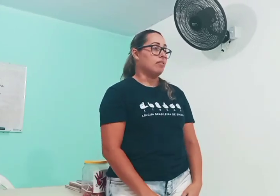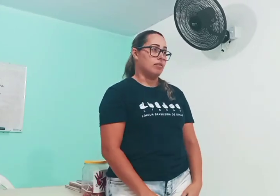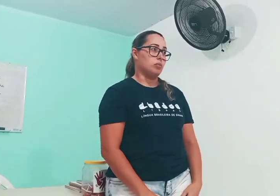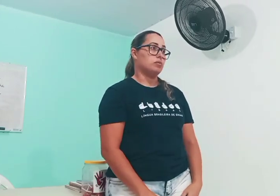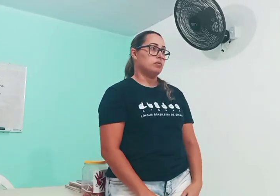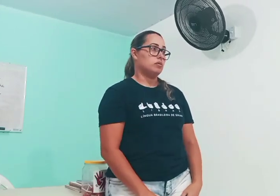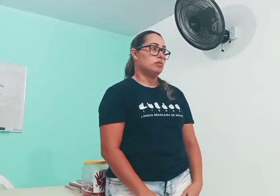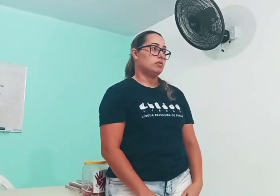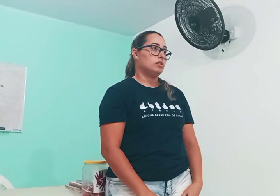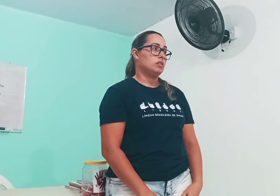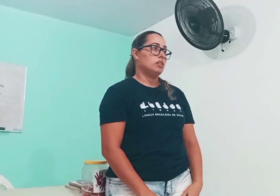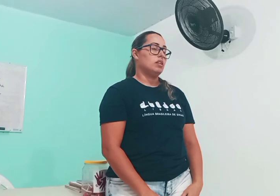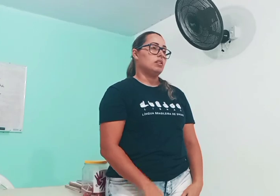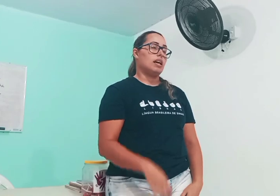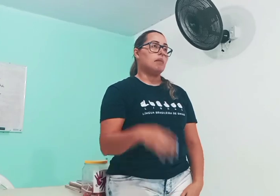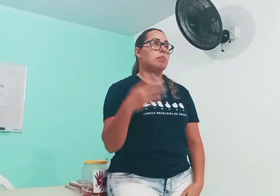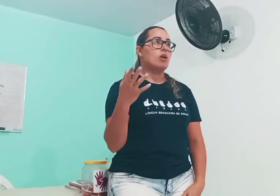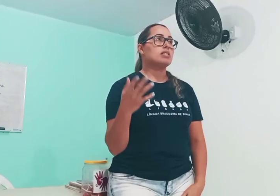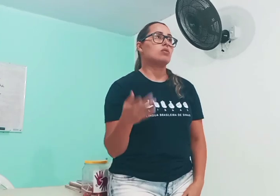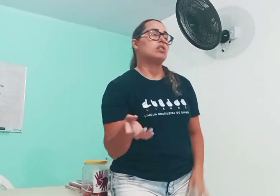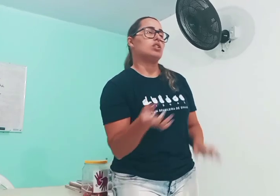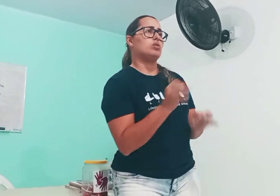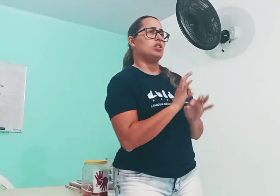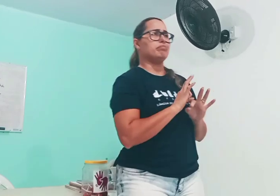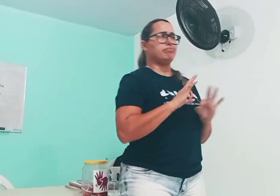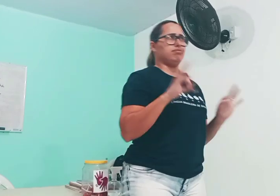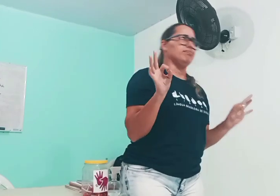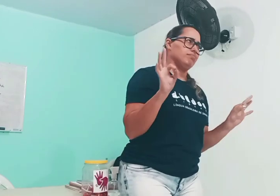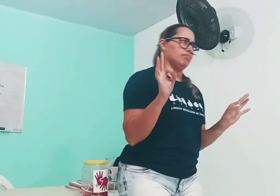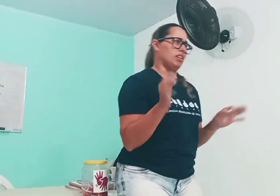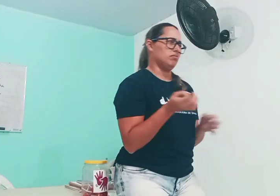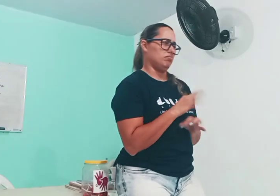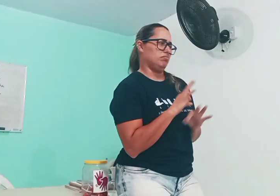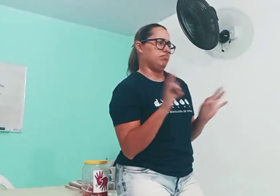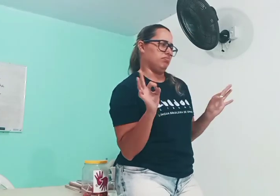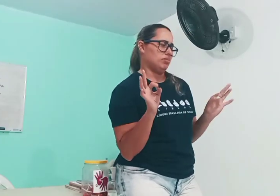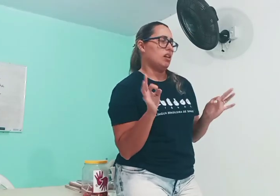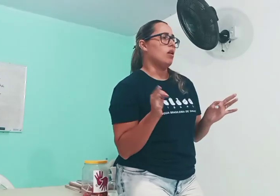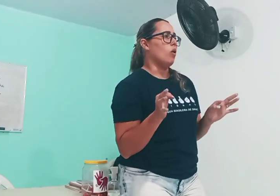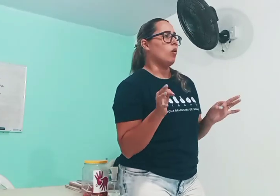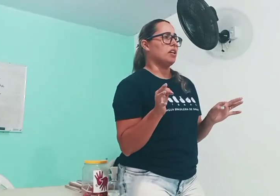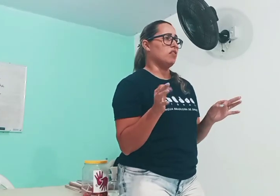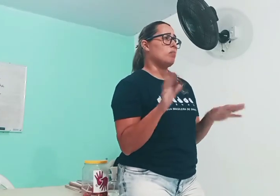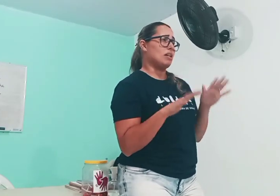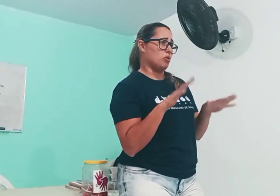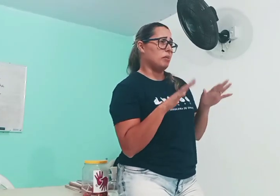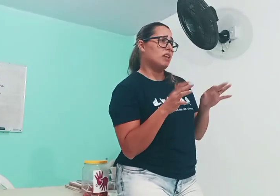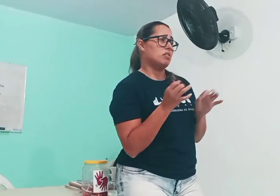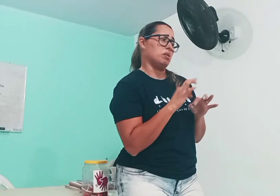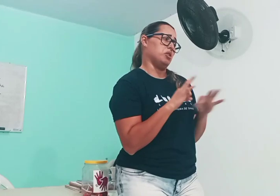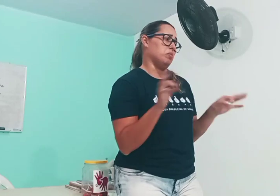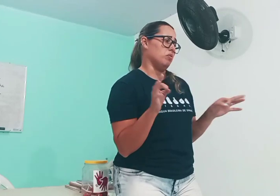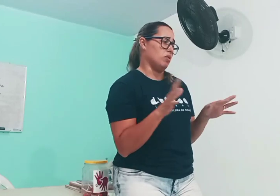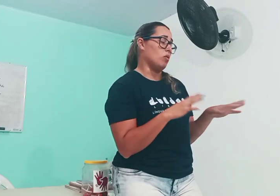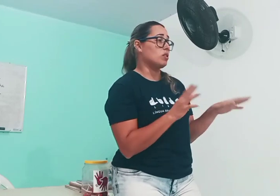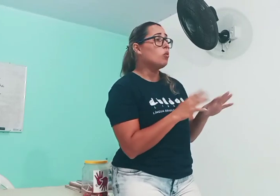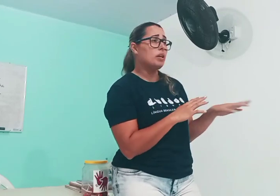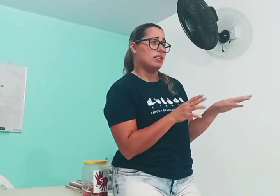Horrível. Né? Pode ser no sentido de, né, horrível, mais ou menos, né? Tipo, tem uma coisa ruim que você